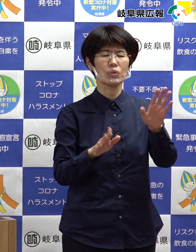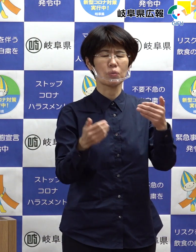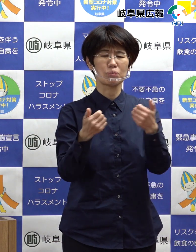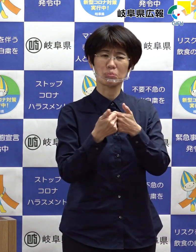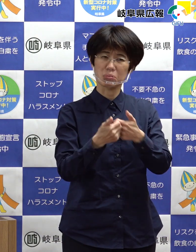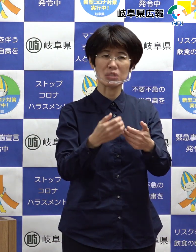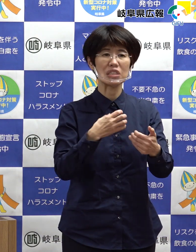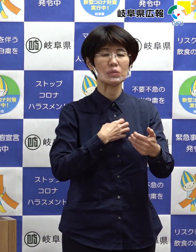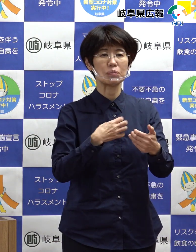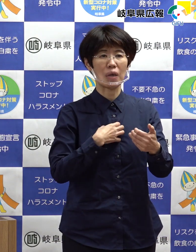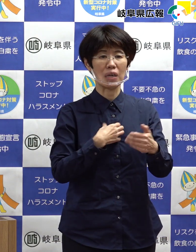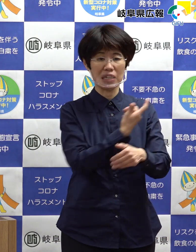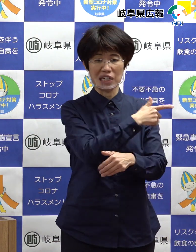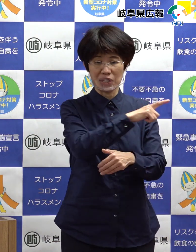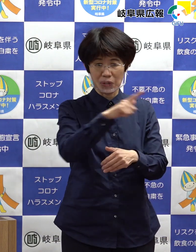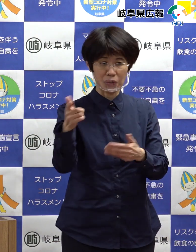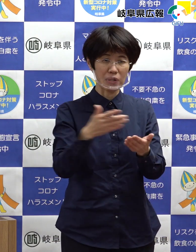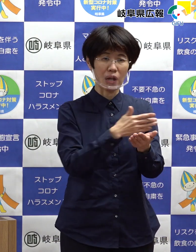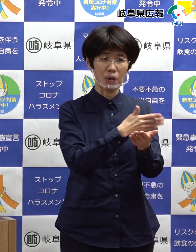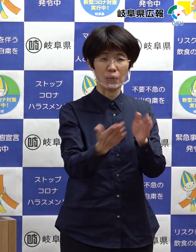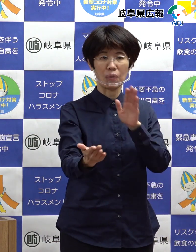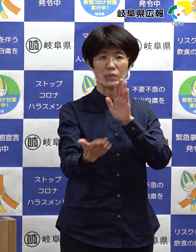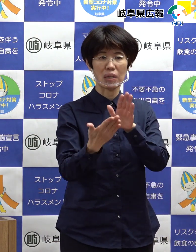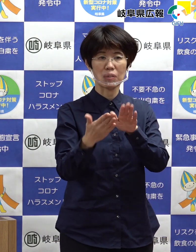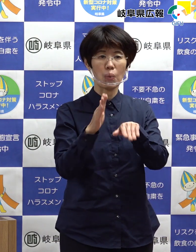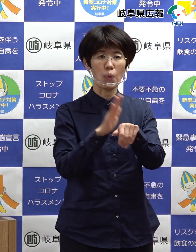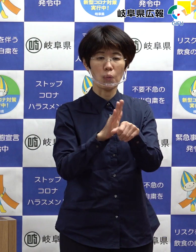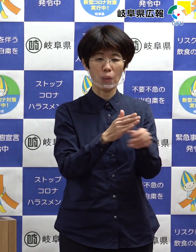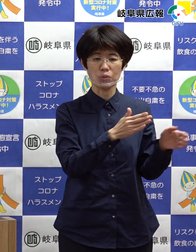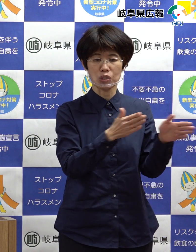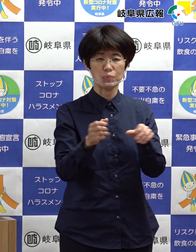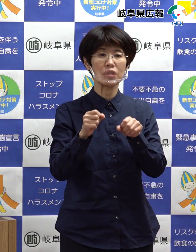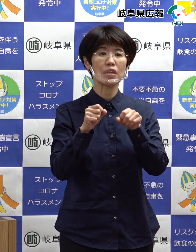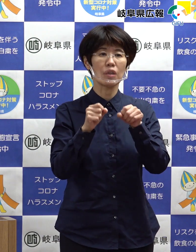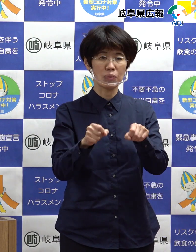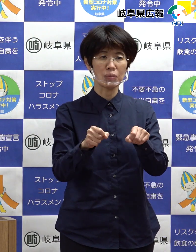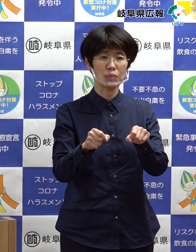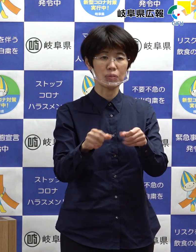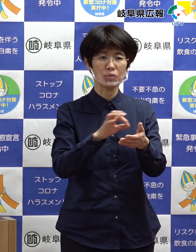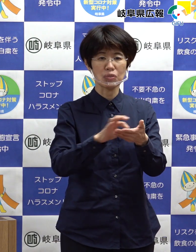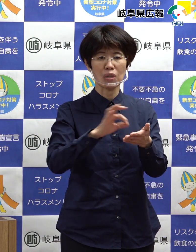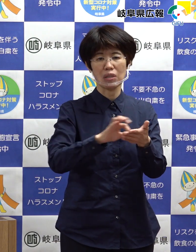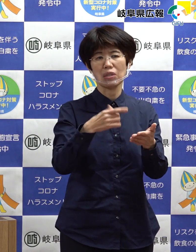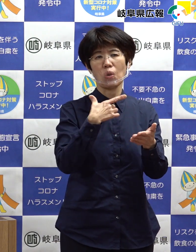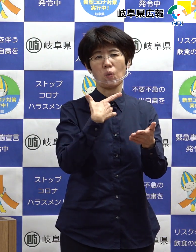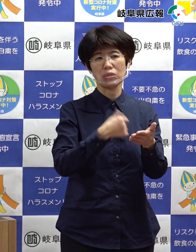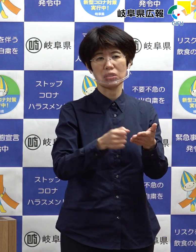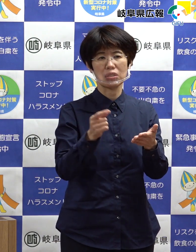ということで、さまざまな医療機関向けの支援策を準備しているので、大いに活用してほしいと、